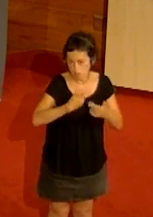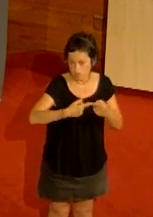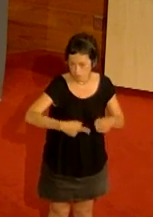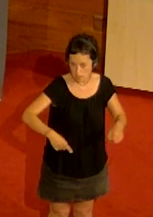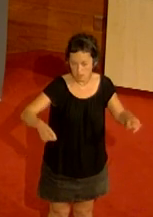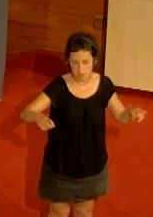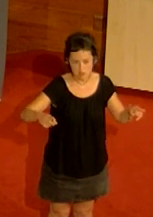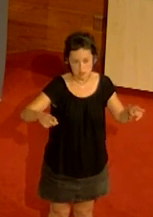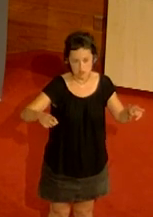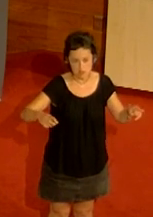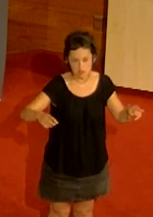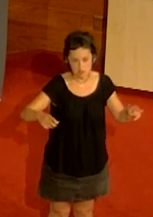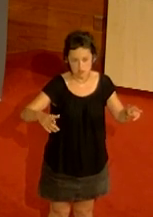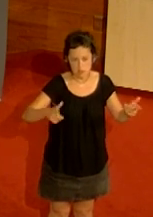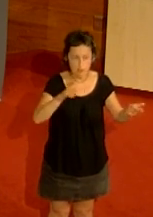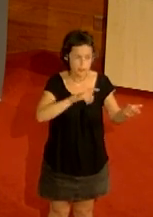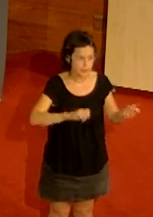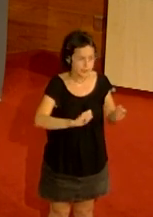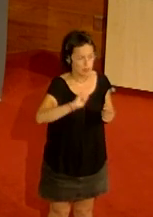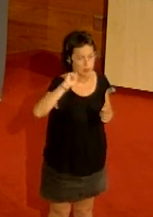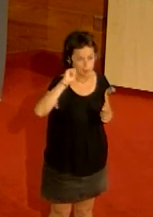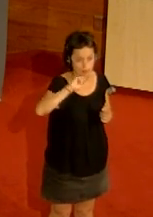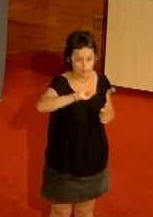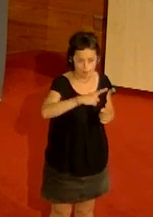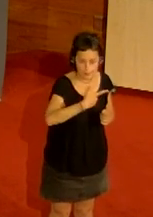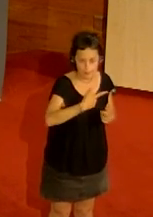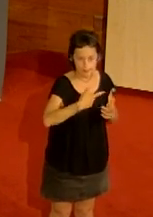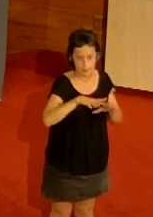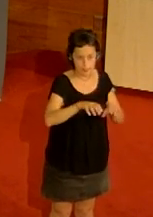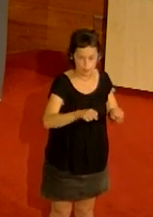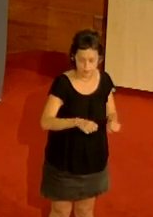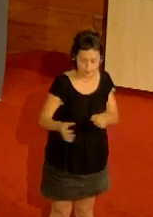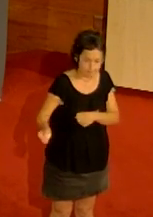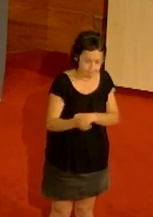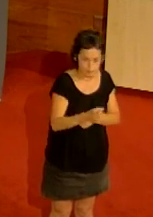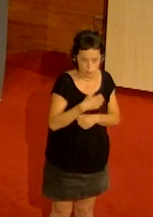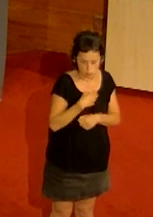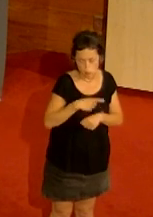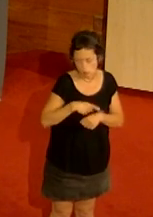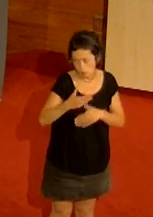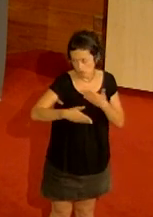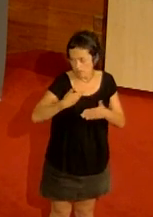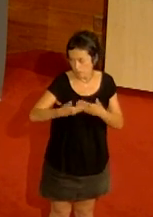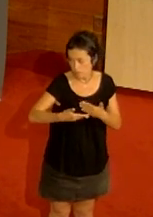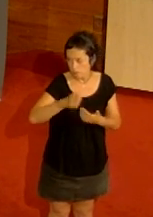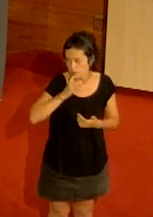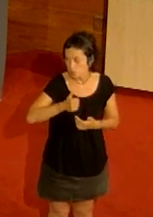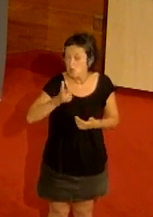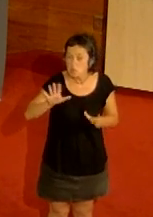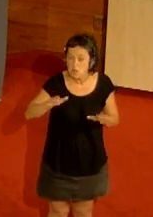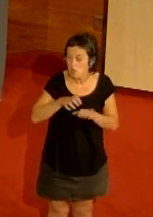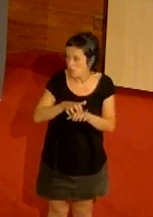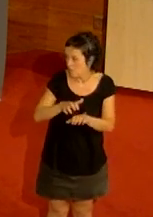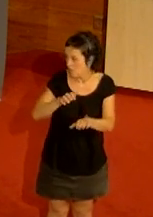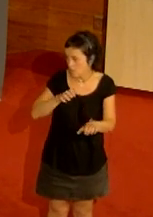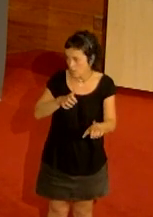entren en pisos de acogida, bueno, ya es un proceso más complejo, ¿eh? Pero la mayoría, digamos, pues